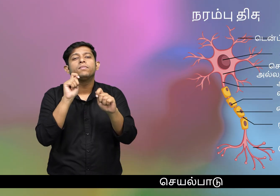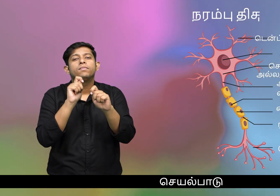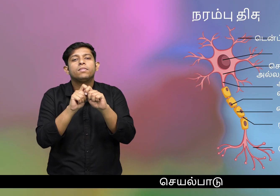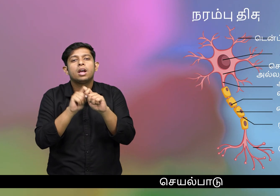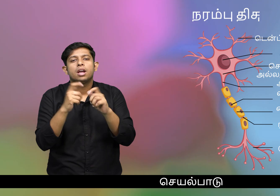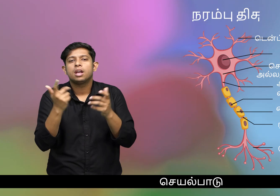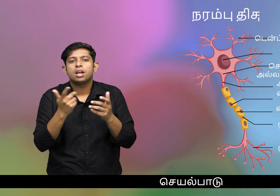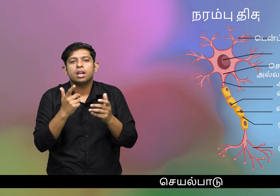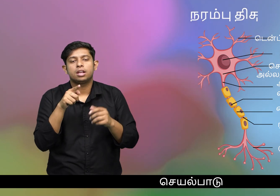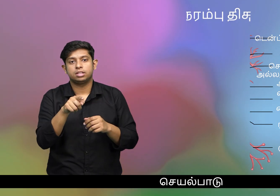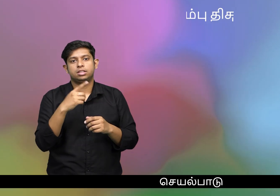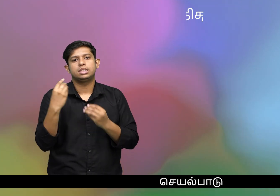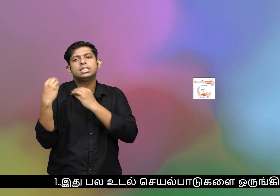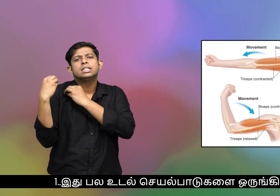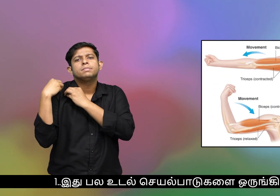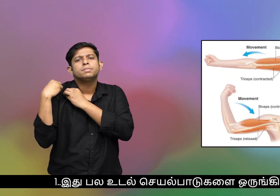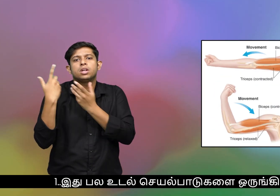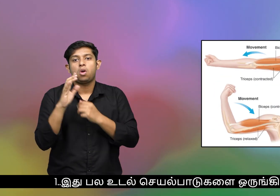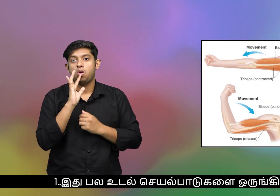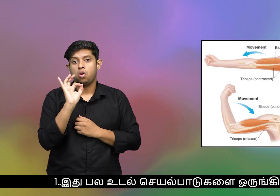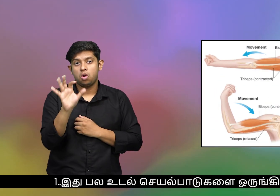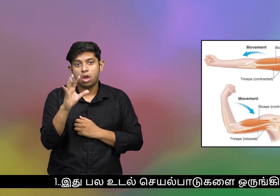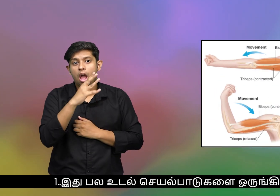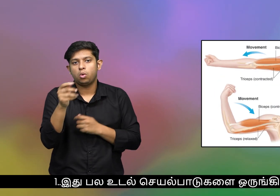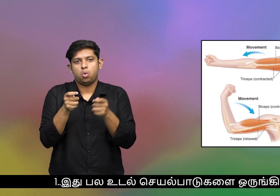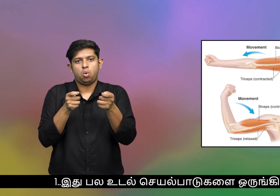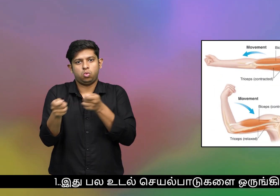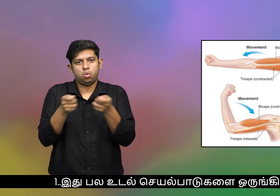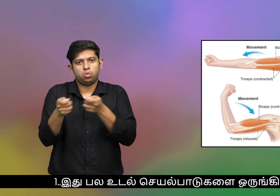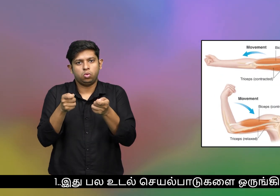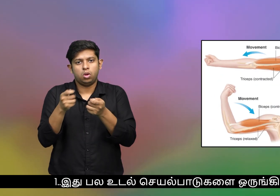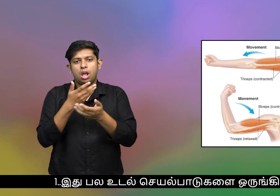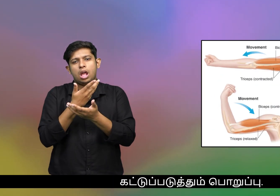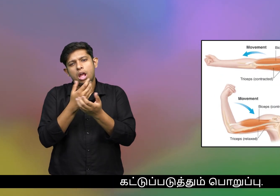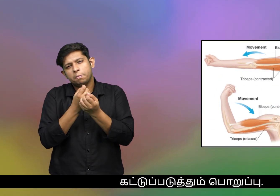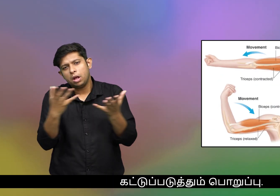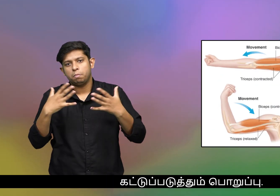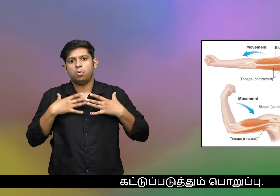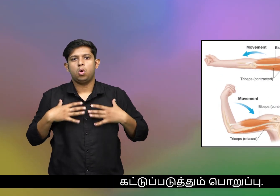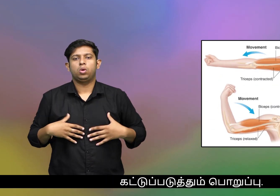செயல்பாடு இது பல உடல் செயல்பாடுகளை ஒருங்கிணைத்து கட்டுப்படுத்தும் பொறுப்பு.